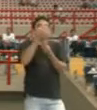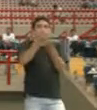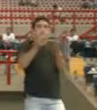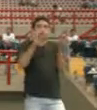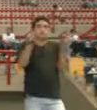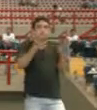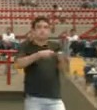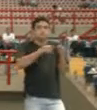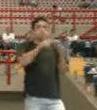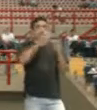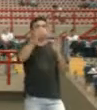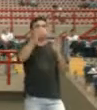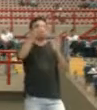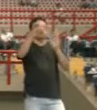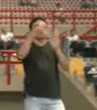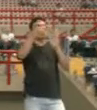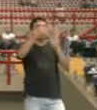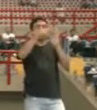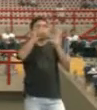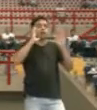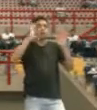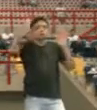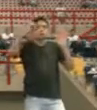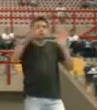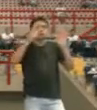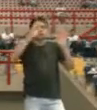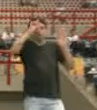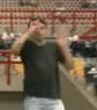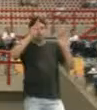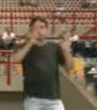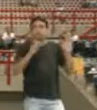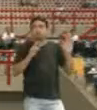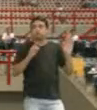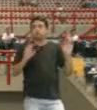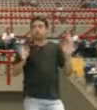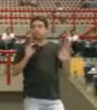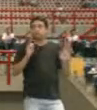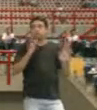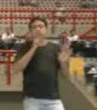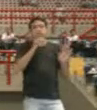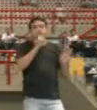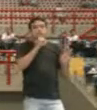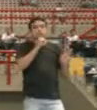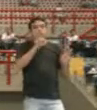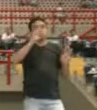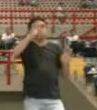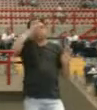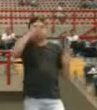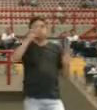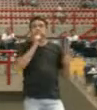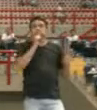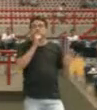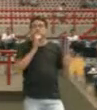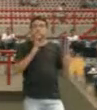posso solucionar o problema na introdução é errado? Não. Não é errado,